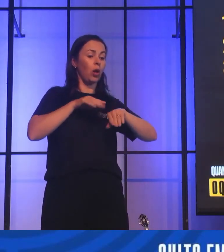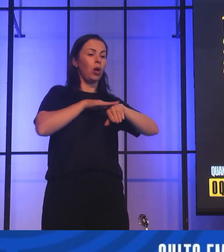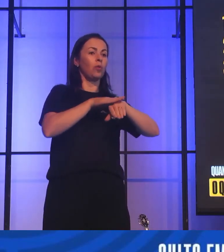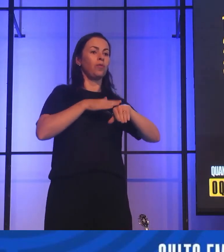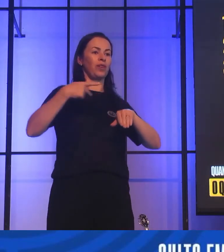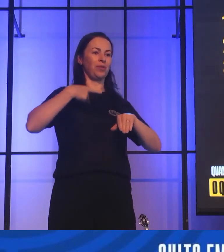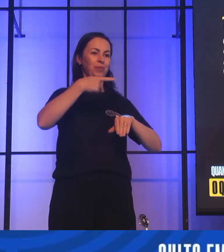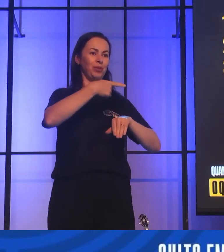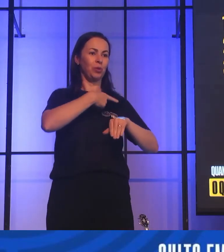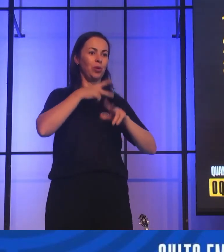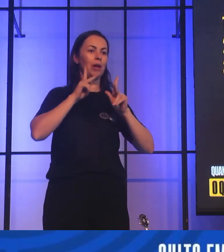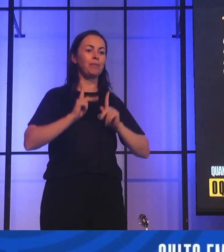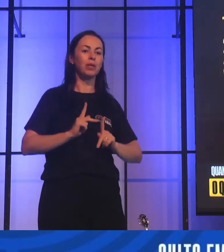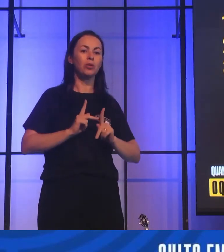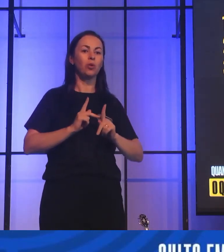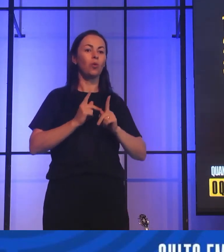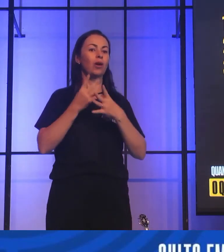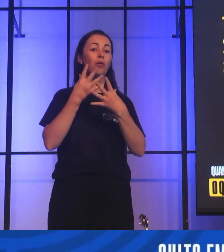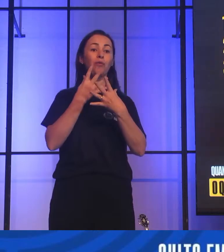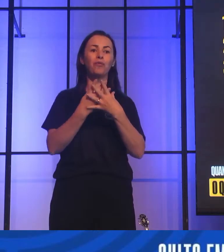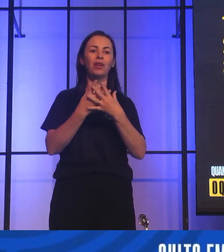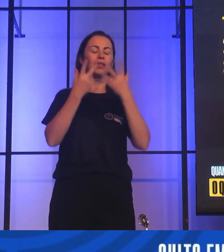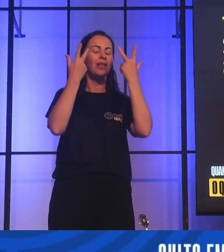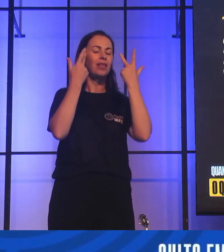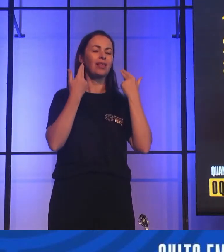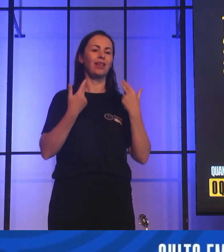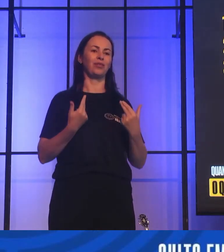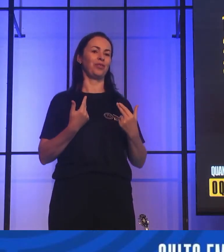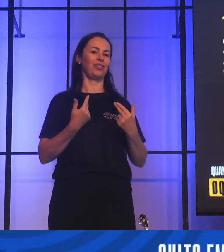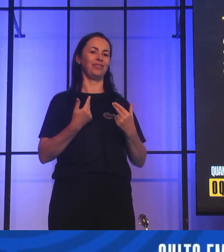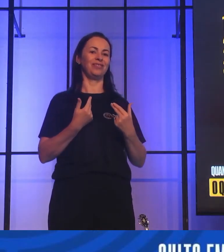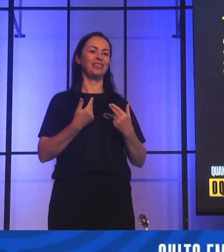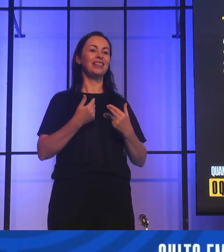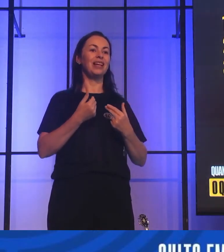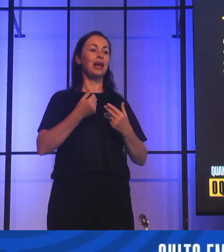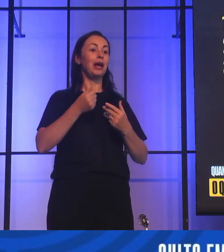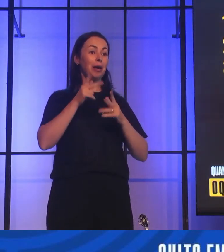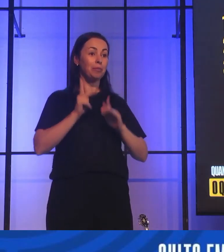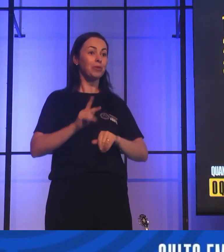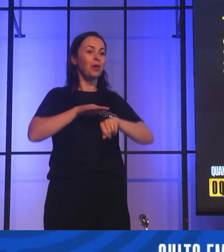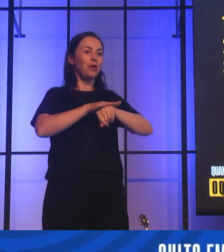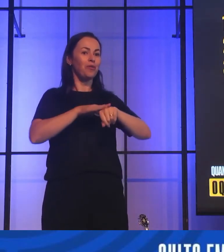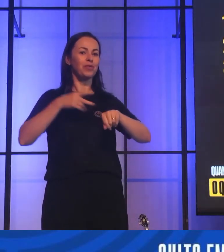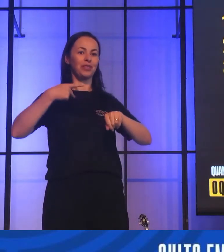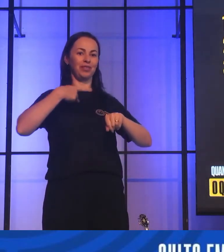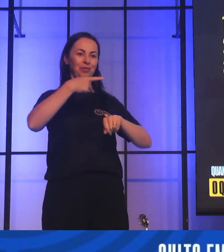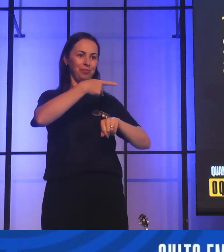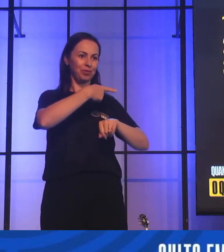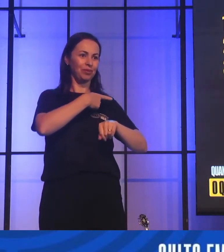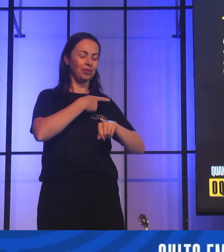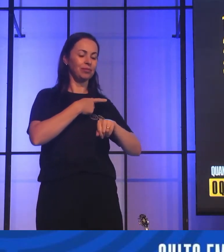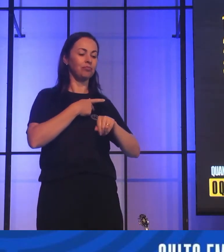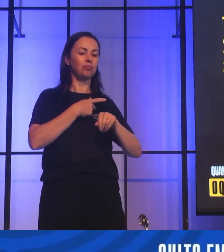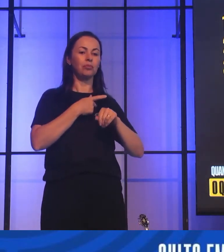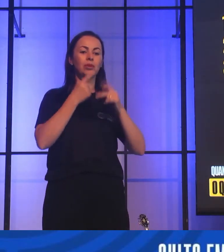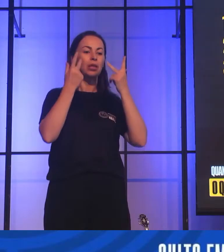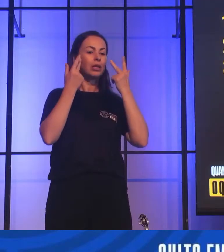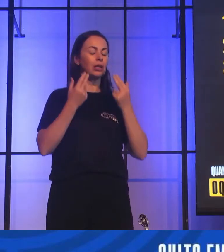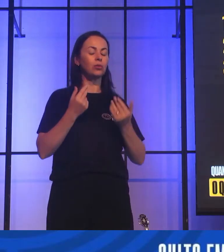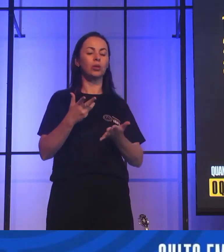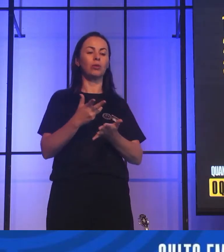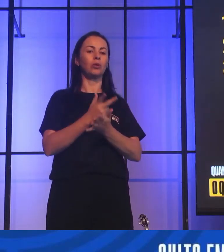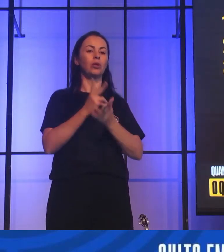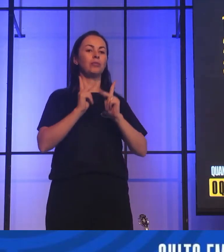voluntariamente os seus erros. Quase sempre, quando chega no gabinete pastoral, é